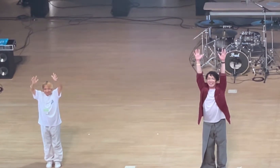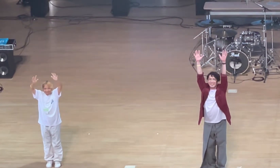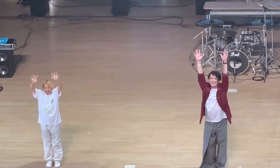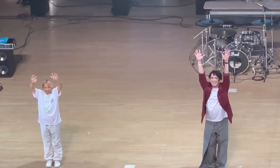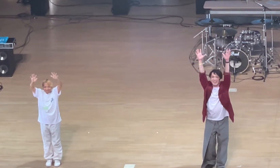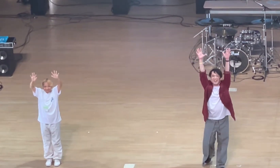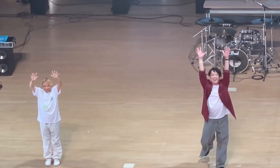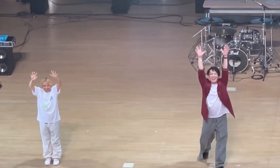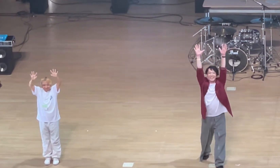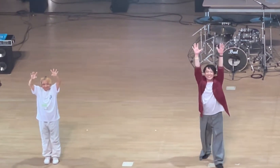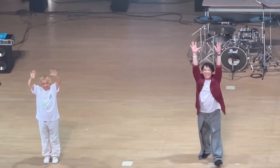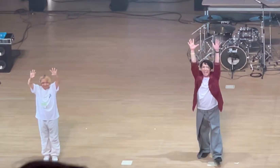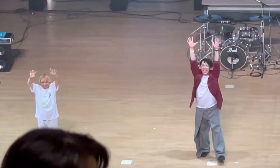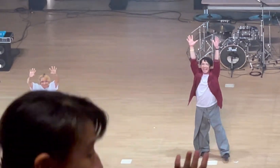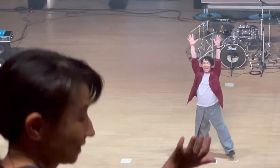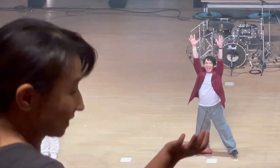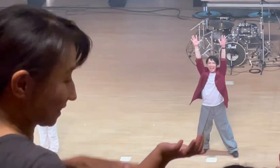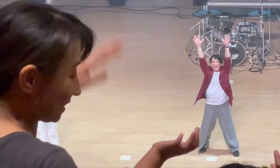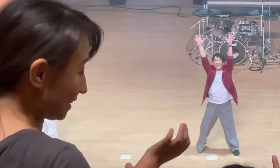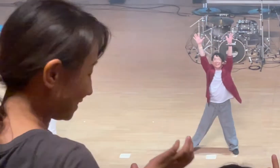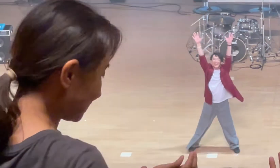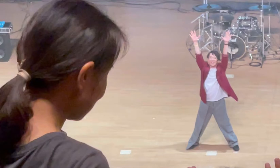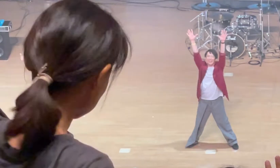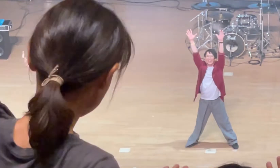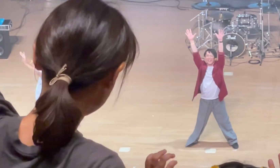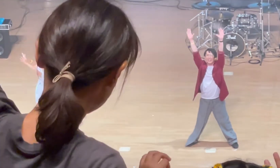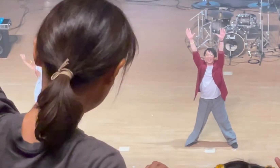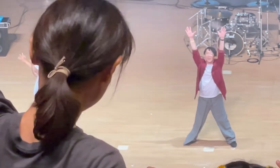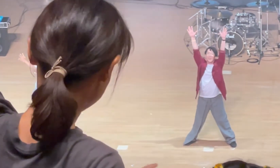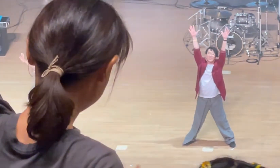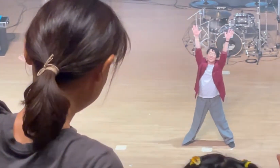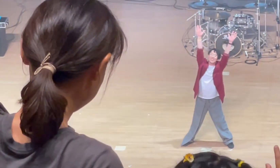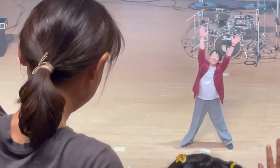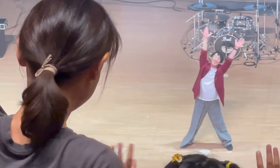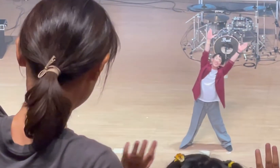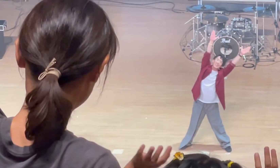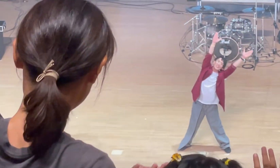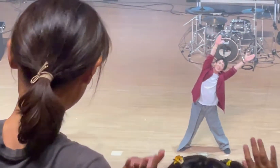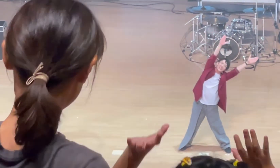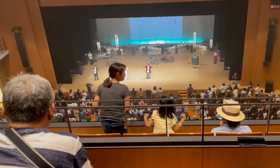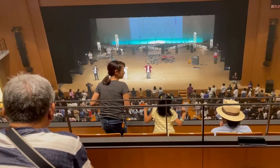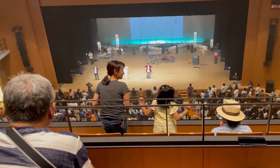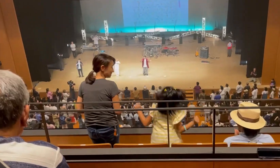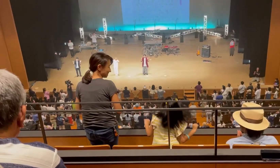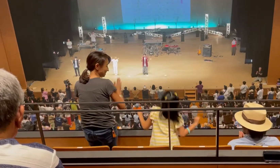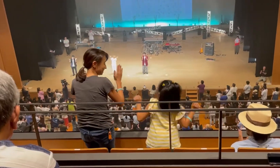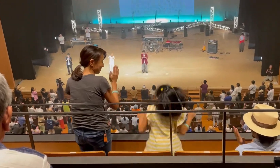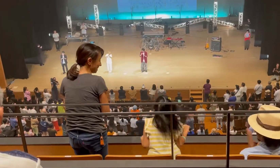び、ぐっとぐっと。いいですね。あー、まあ、体をぐーっと。